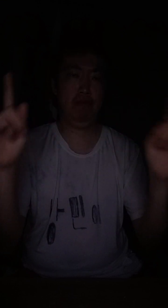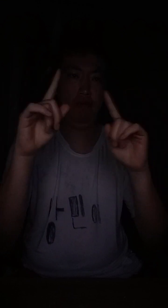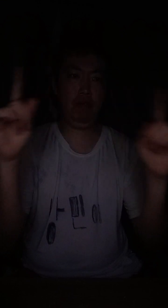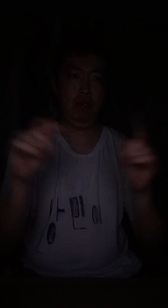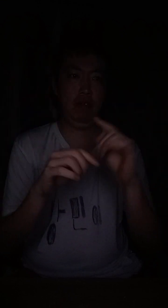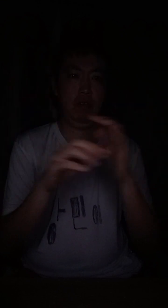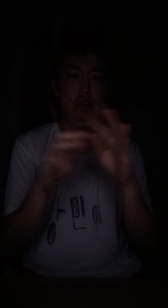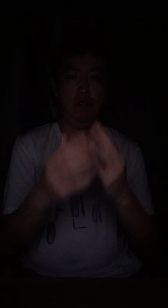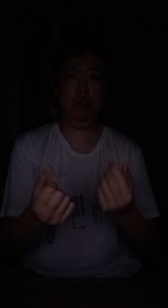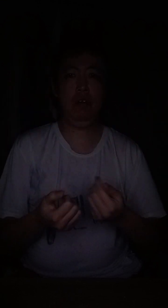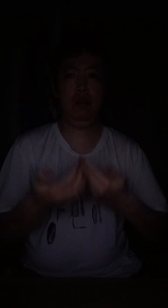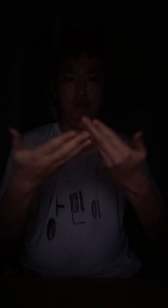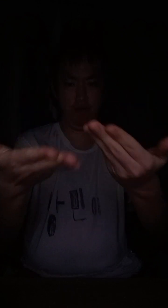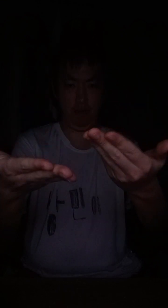겁니다. 정인용 기자입니다.